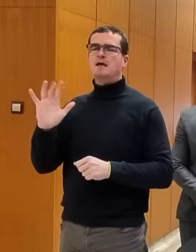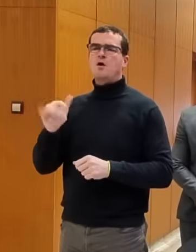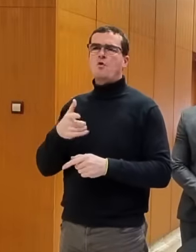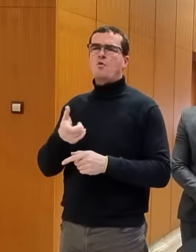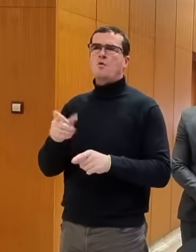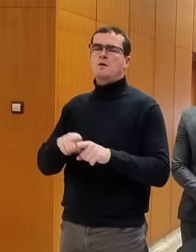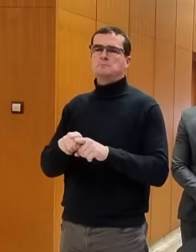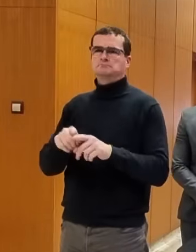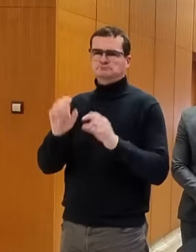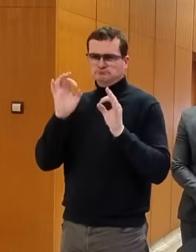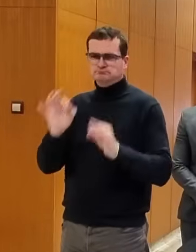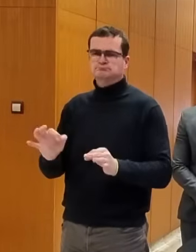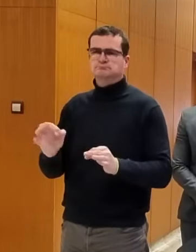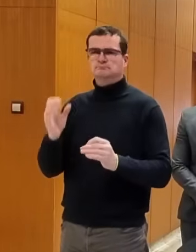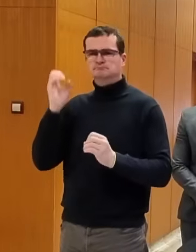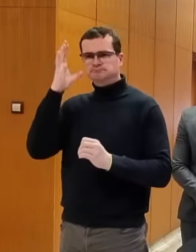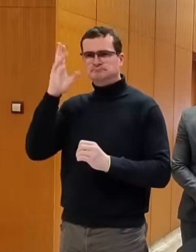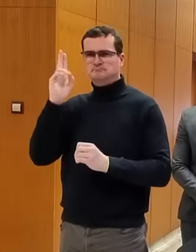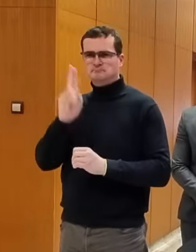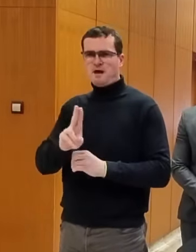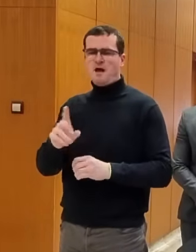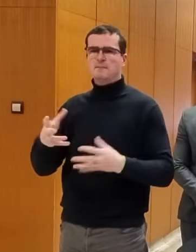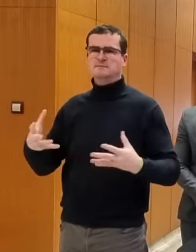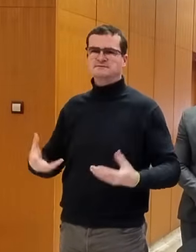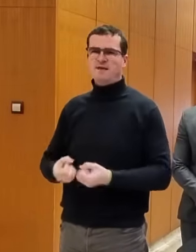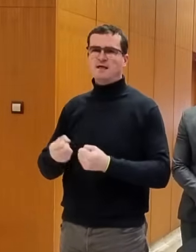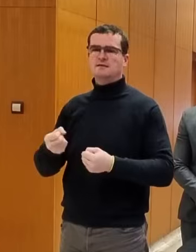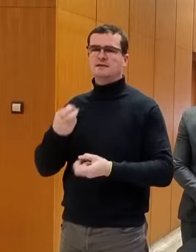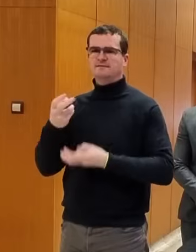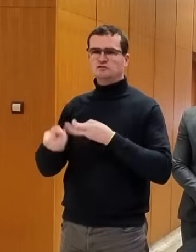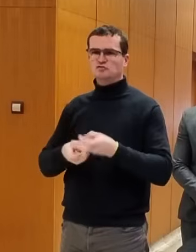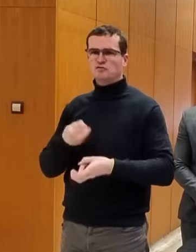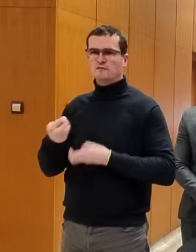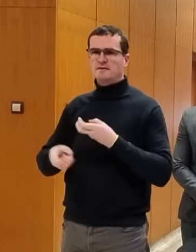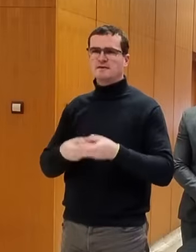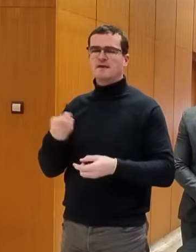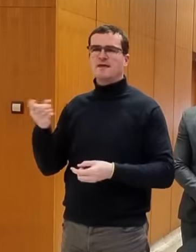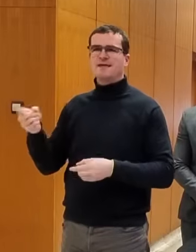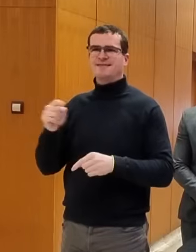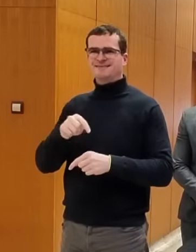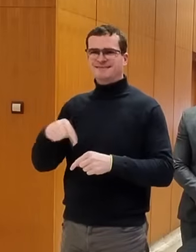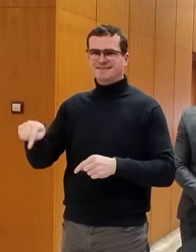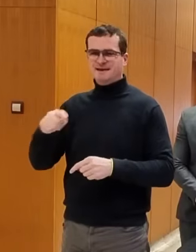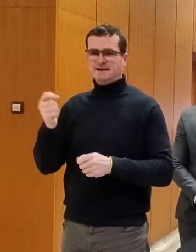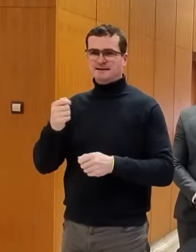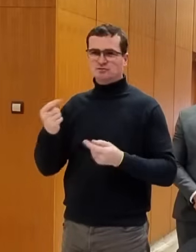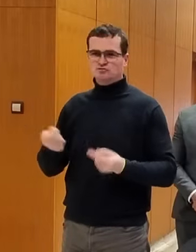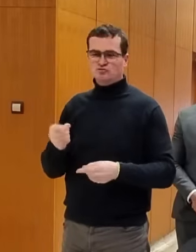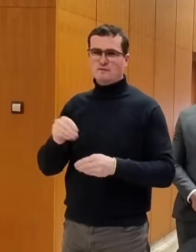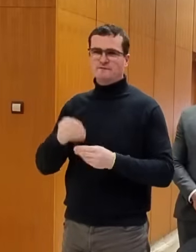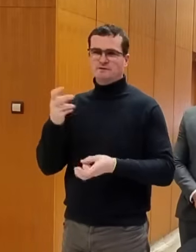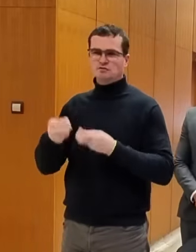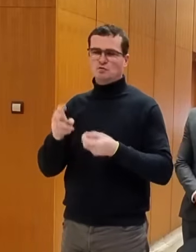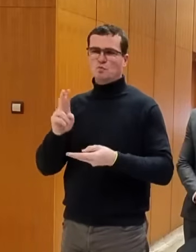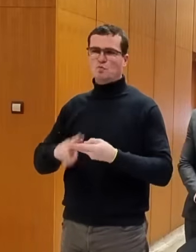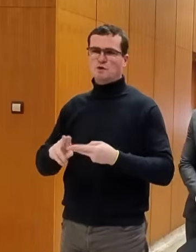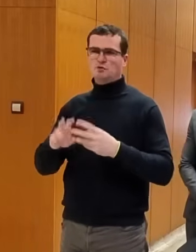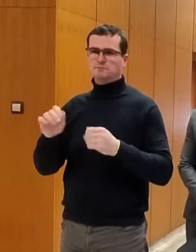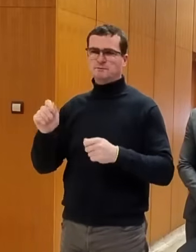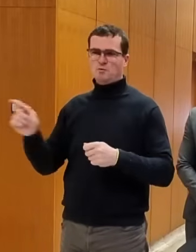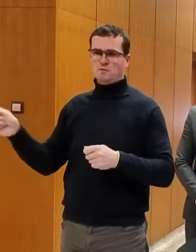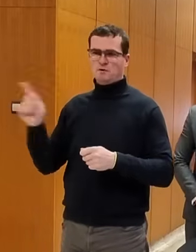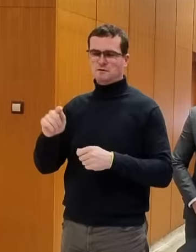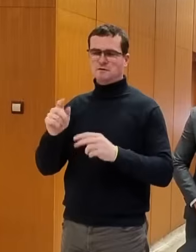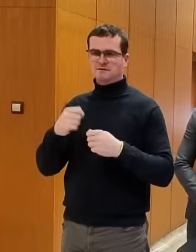nič menej erudovaní na to, aby zvládli vyšetrovanie tých trestných činov, ktoré vyšetruje úrad